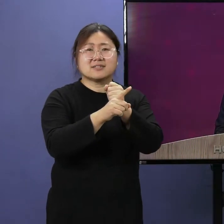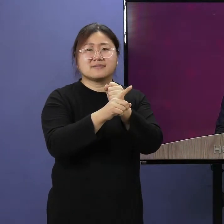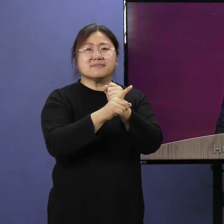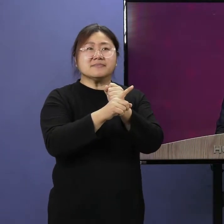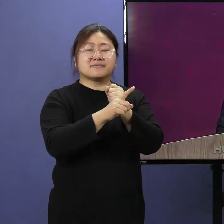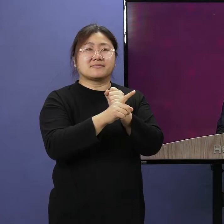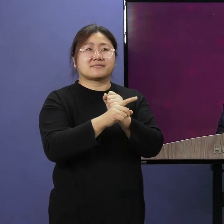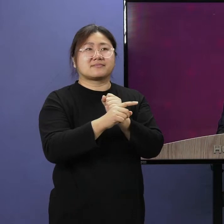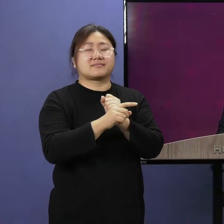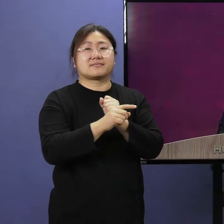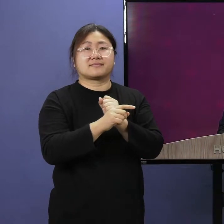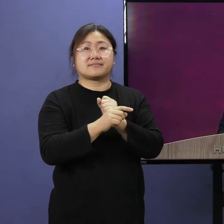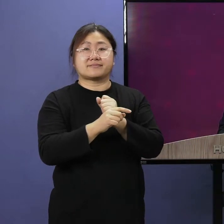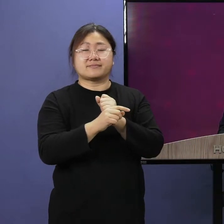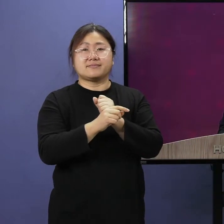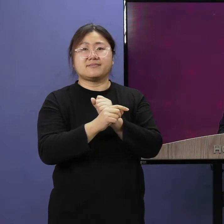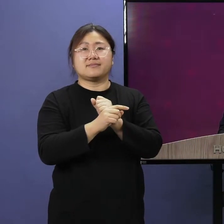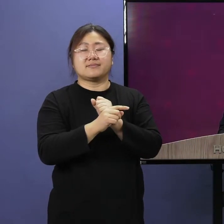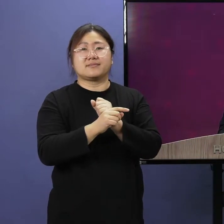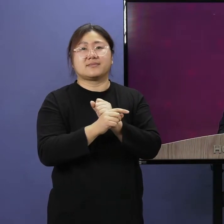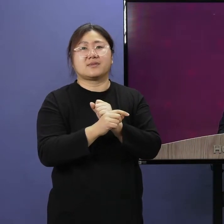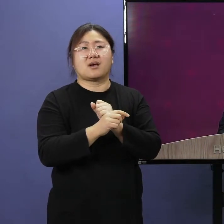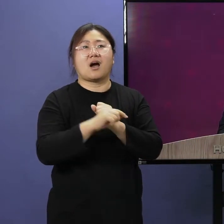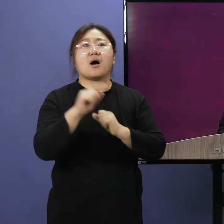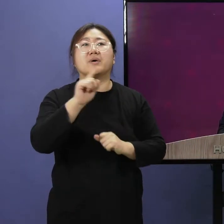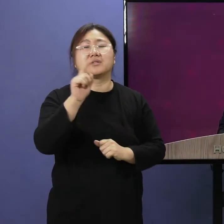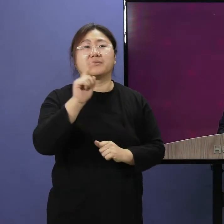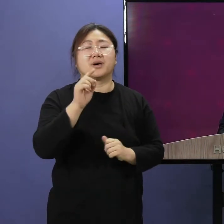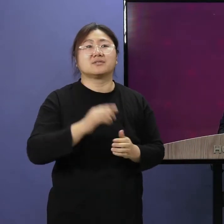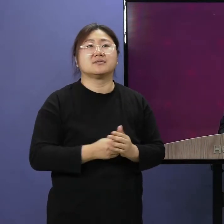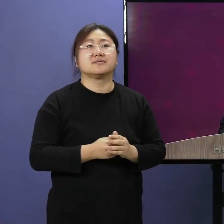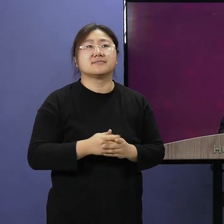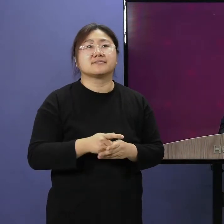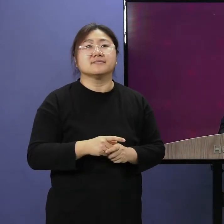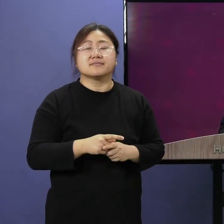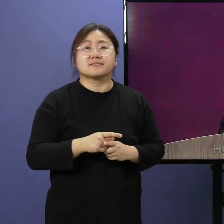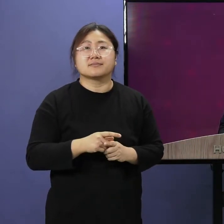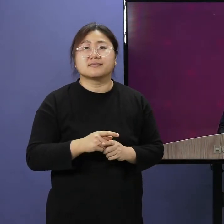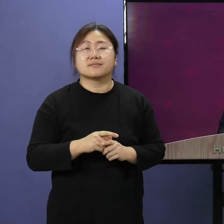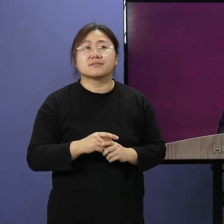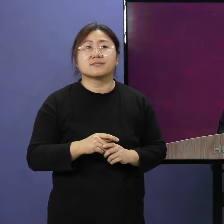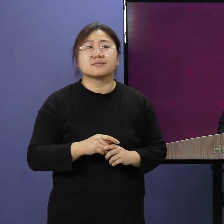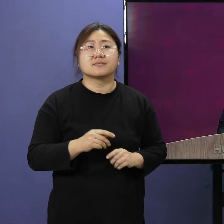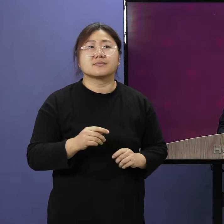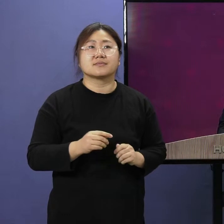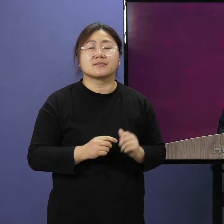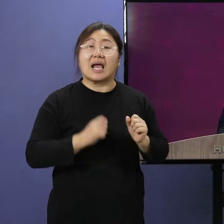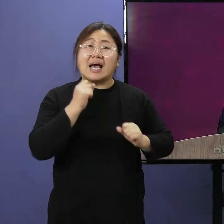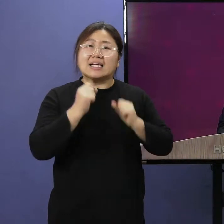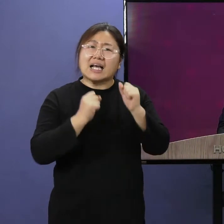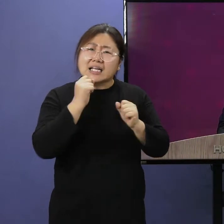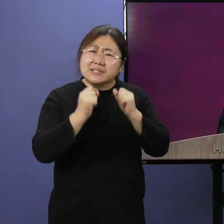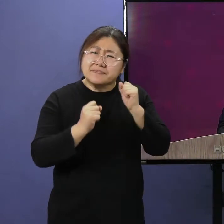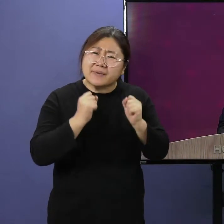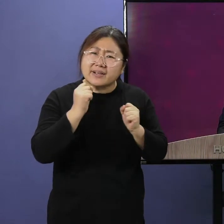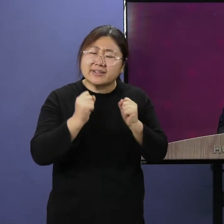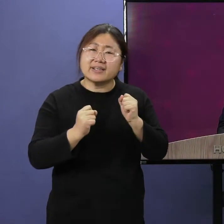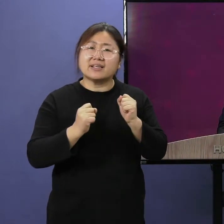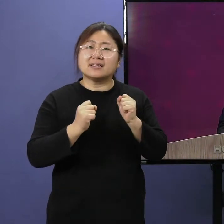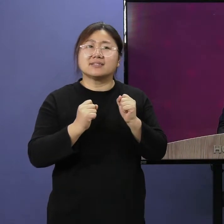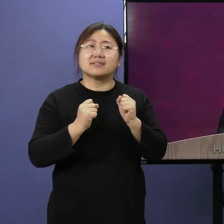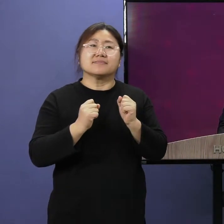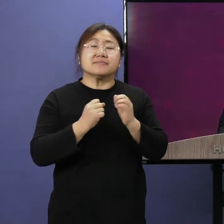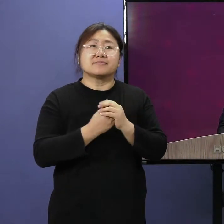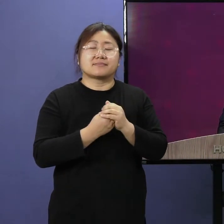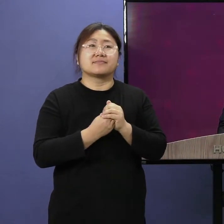이 동사 테레코라는 단어는 고린도전서 9장 24절에 보면 다름박질하는 자의 다름질이라고